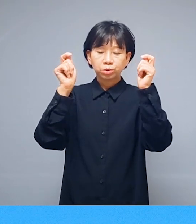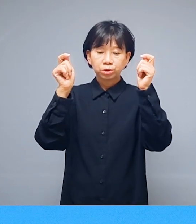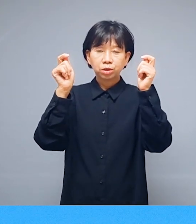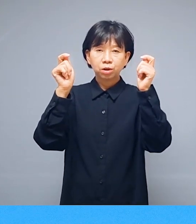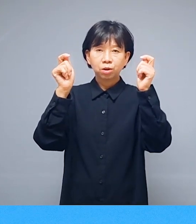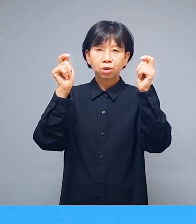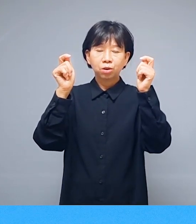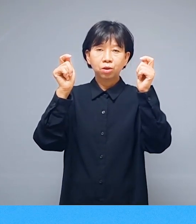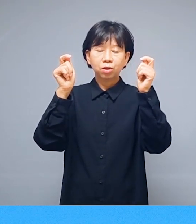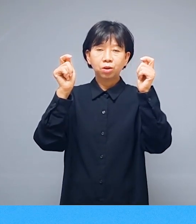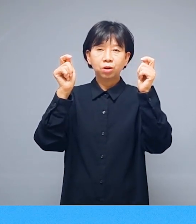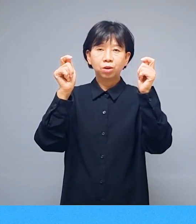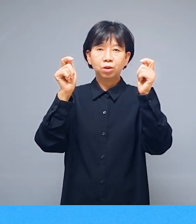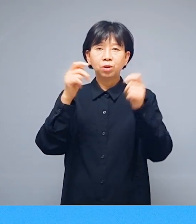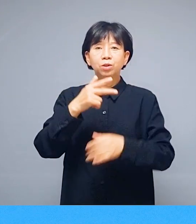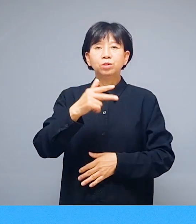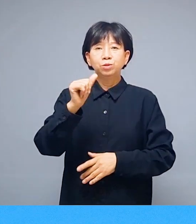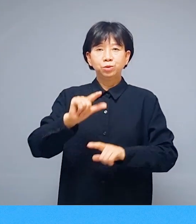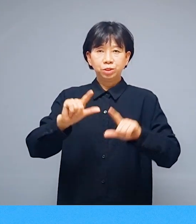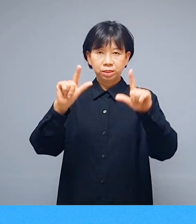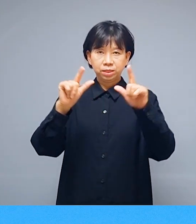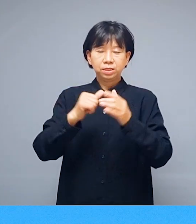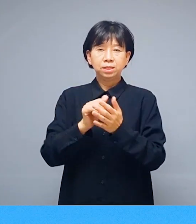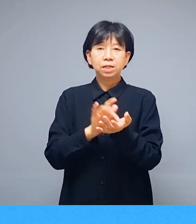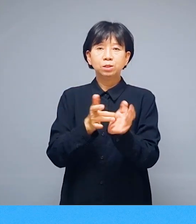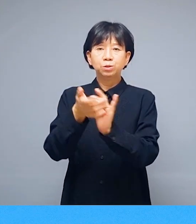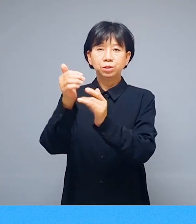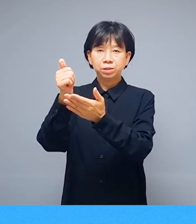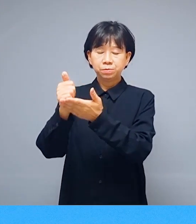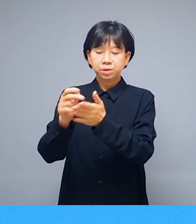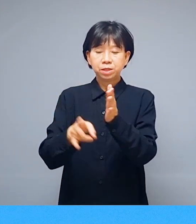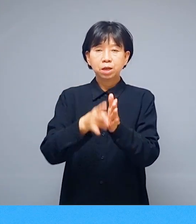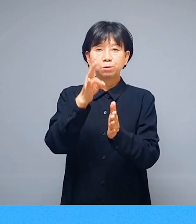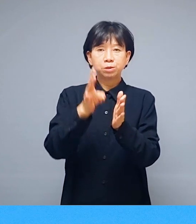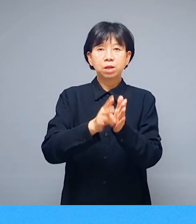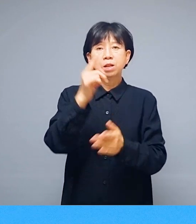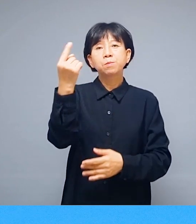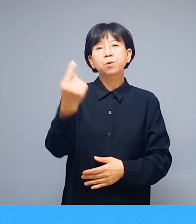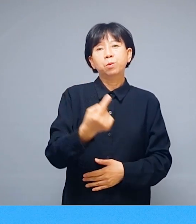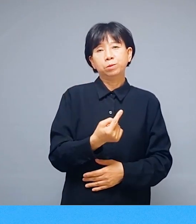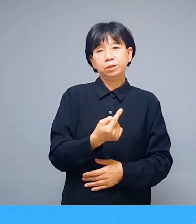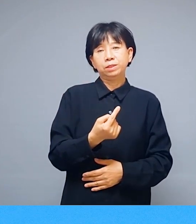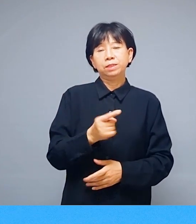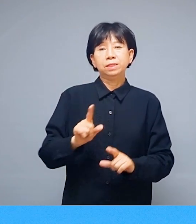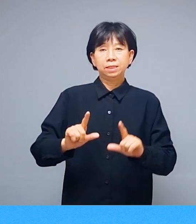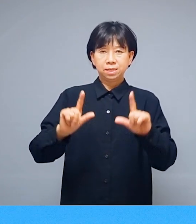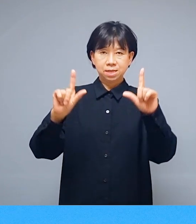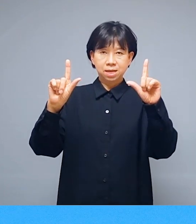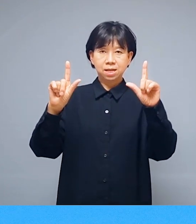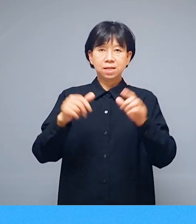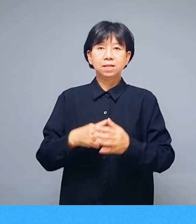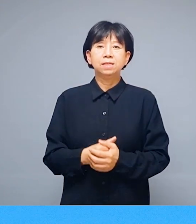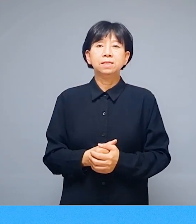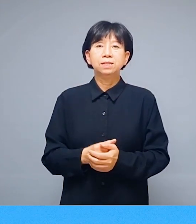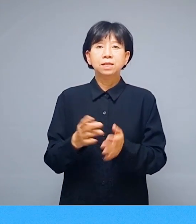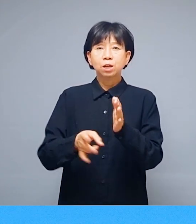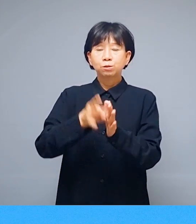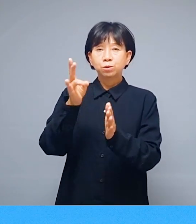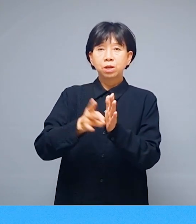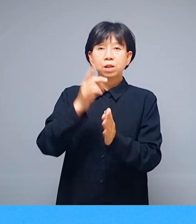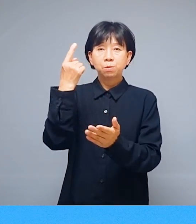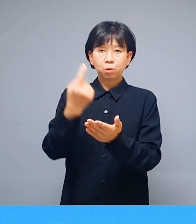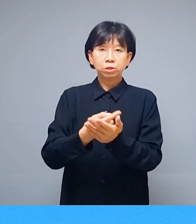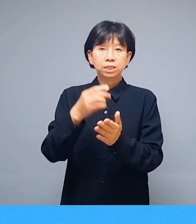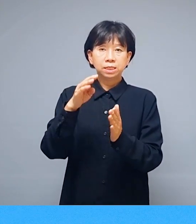종려주일이라고 합니다. 예수님께서 예루살렘에 입성하신 날이죠. 예루살렘에